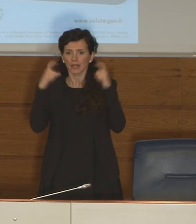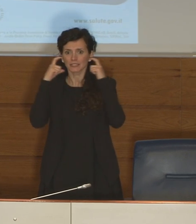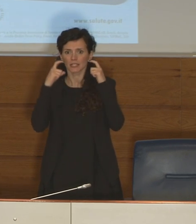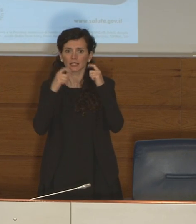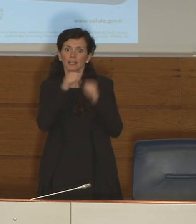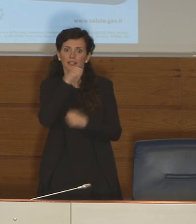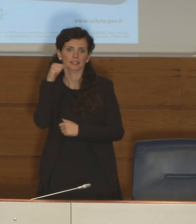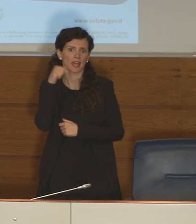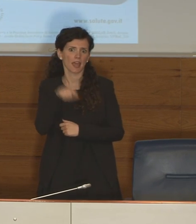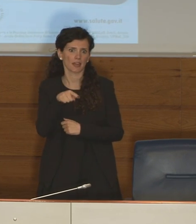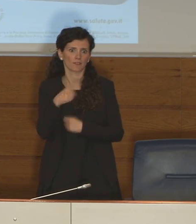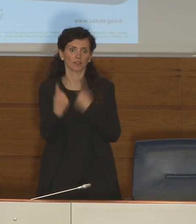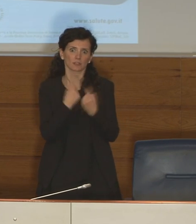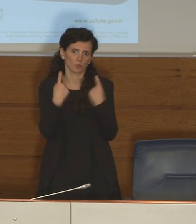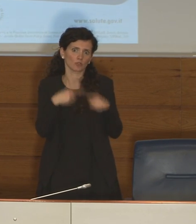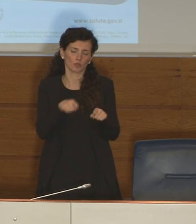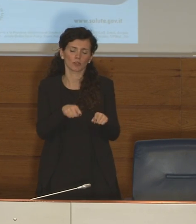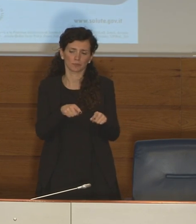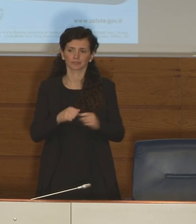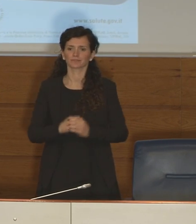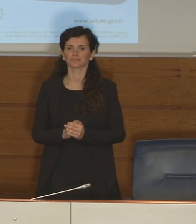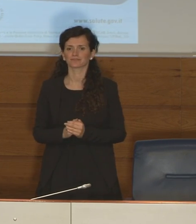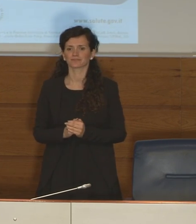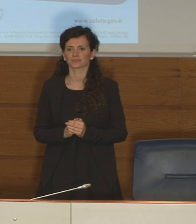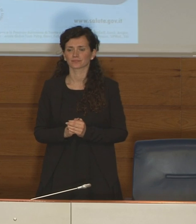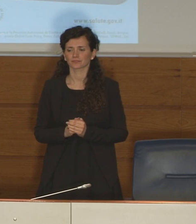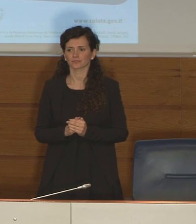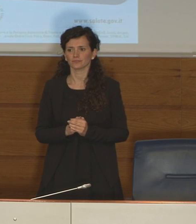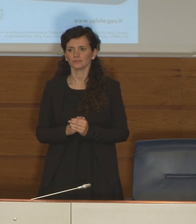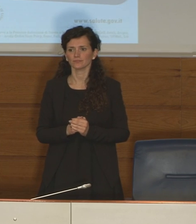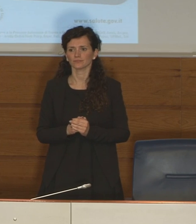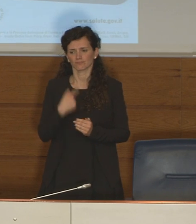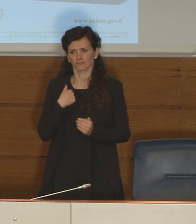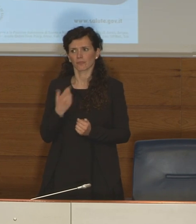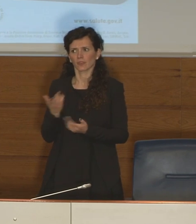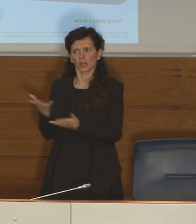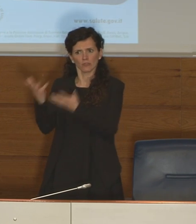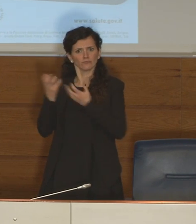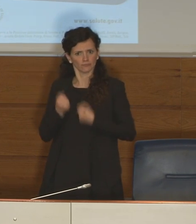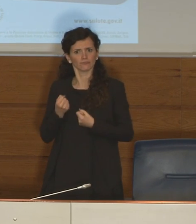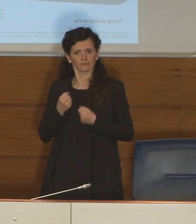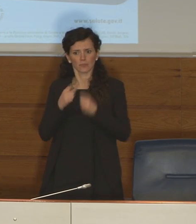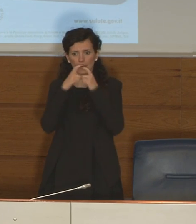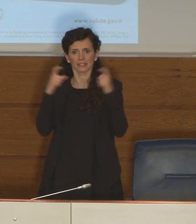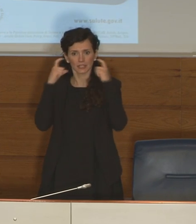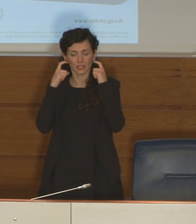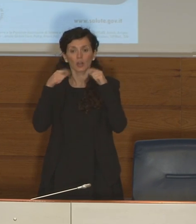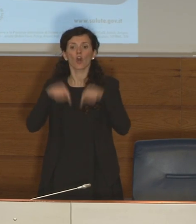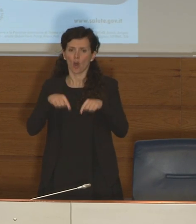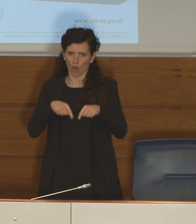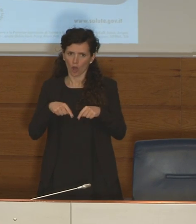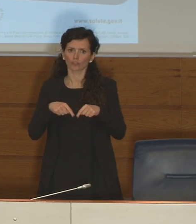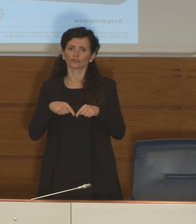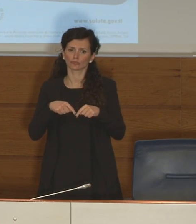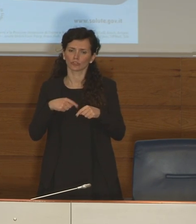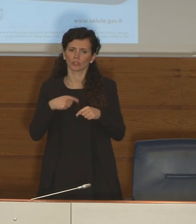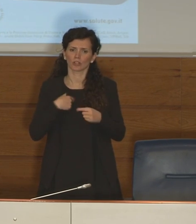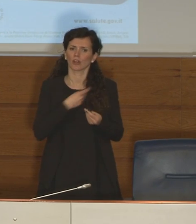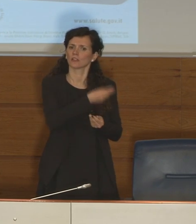casi stiamo acquisendo mascherina abbiamo anche distribuito oggi mascherine